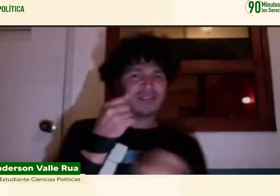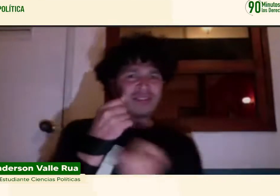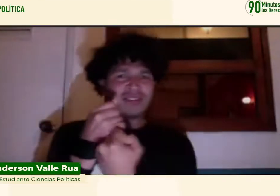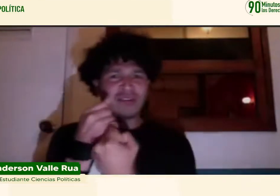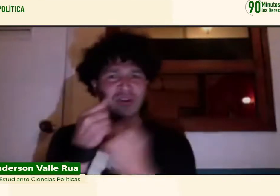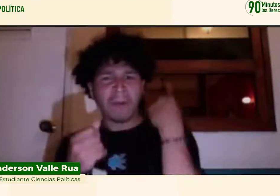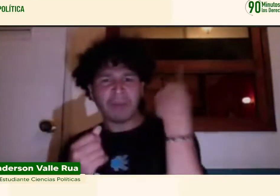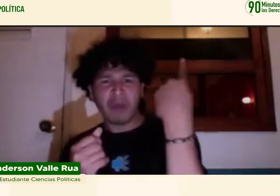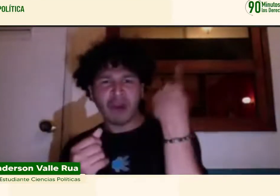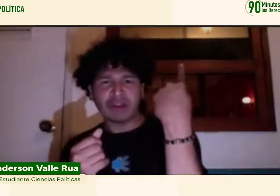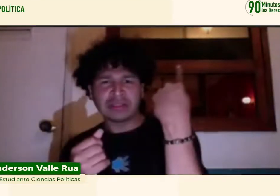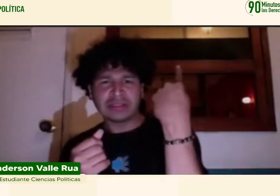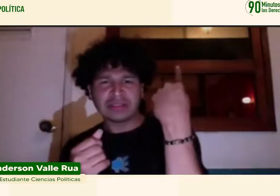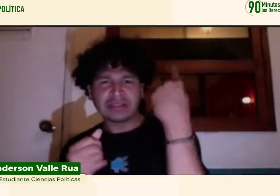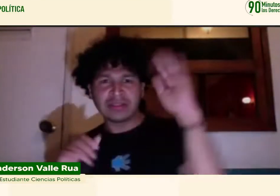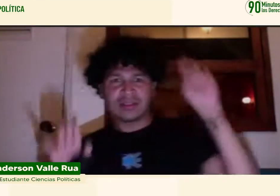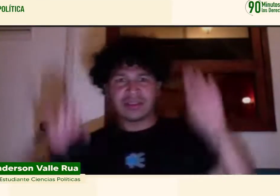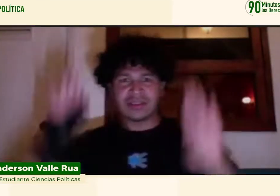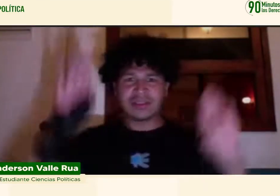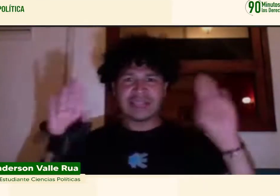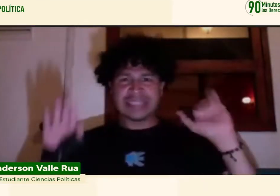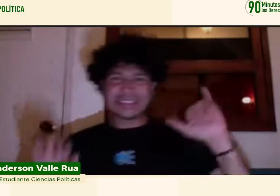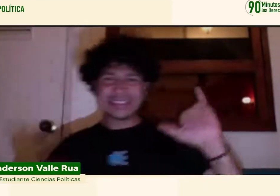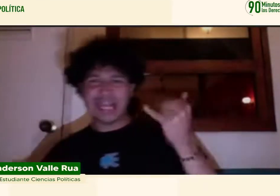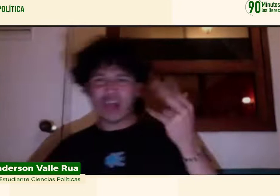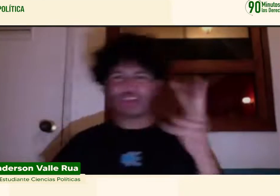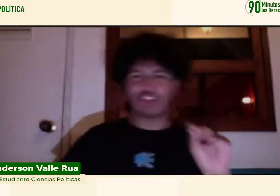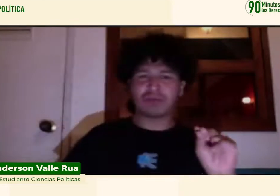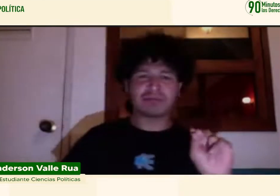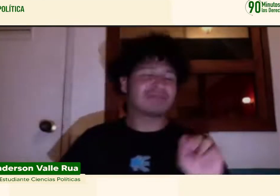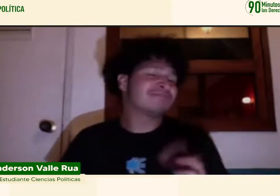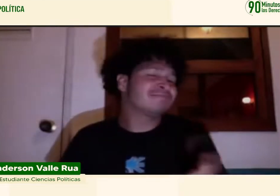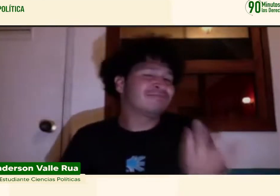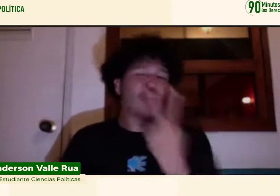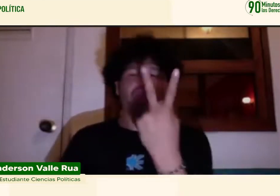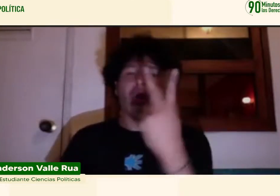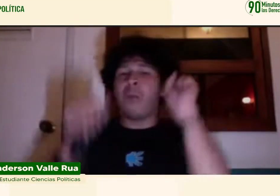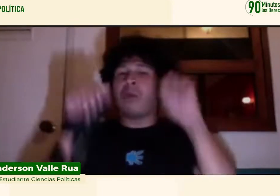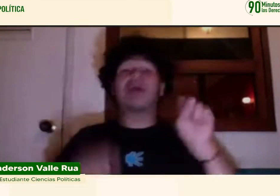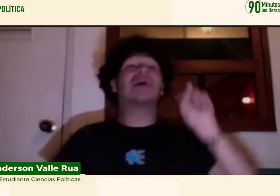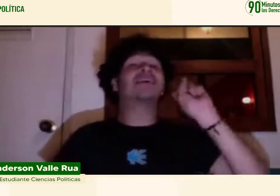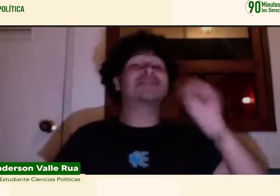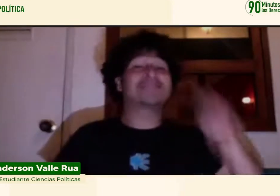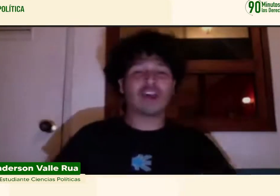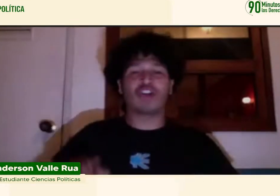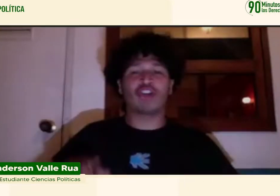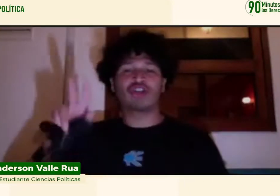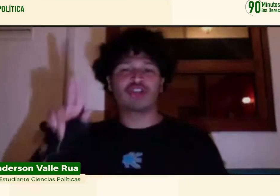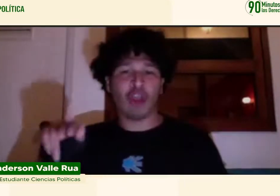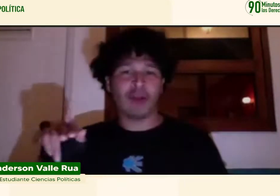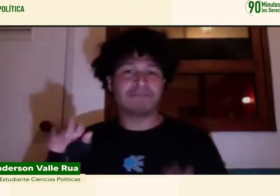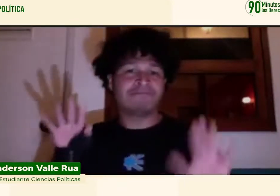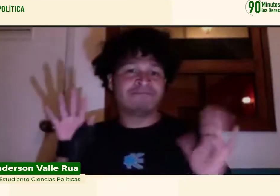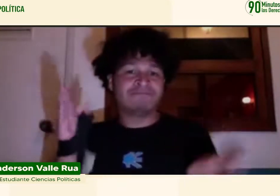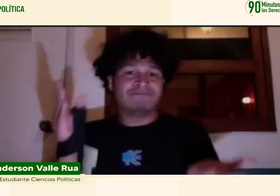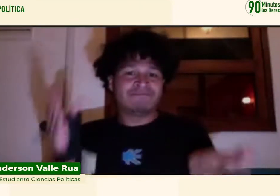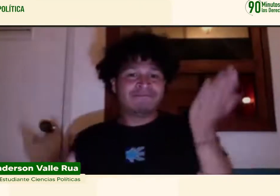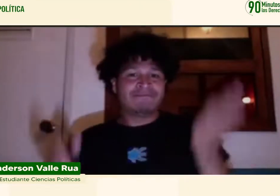integran diferentes organizaciones en el que reflejan una participación política y ahí pues el frente la pregunta qué